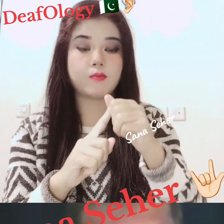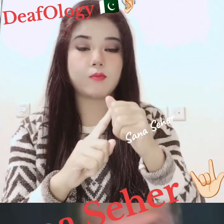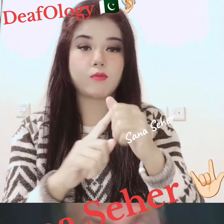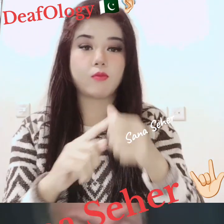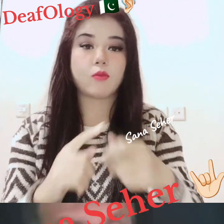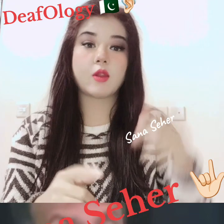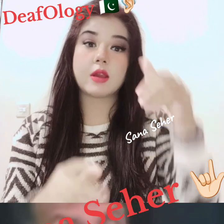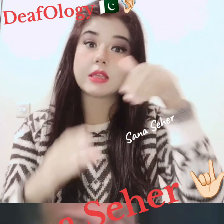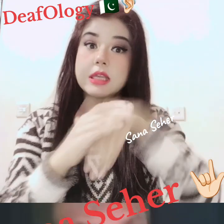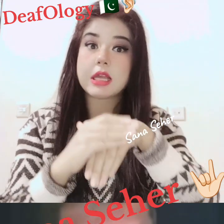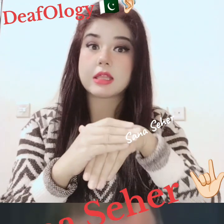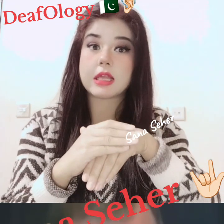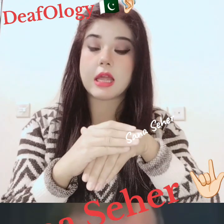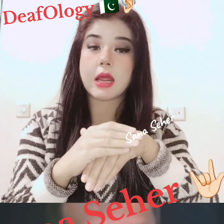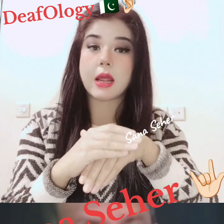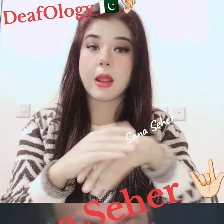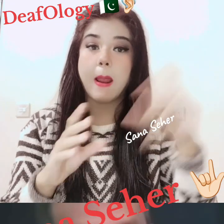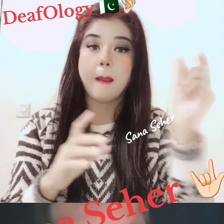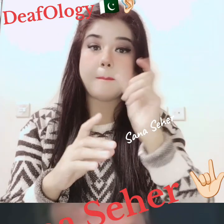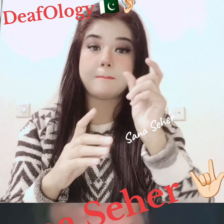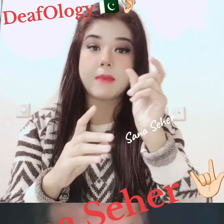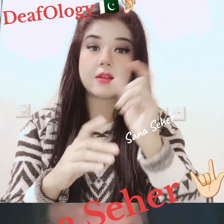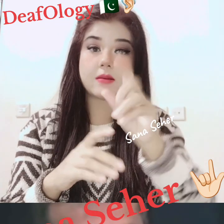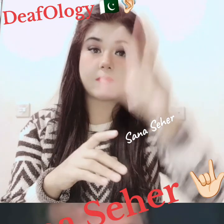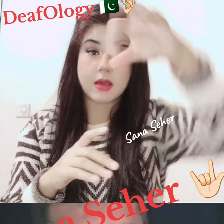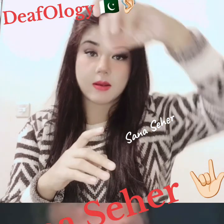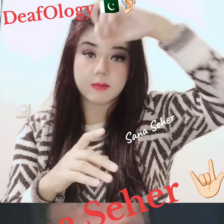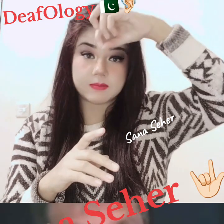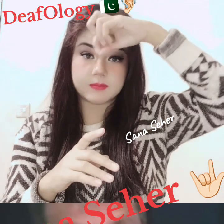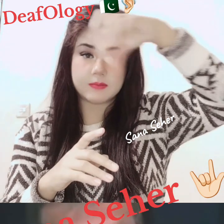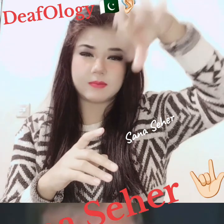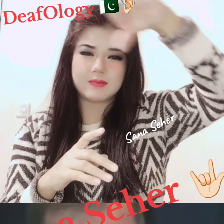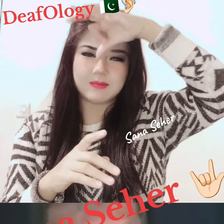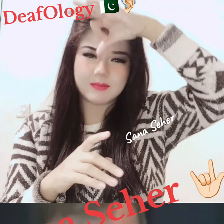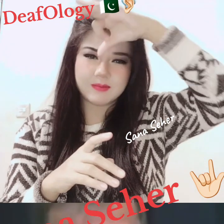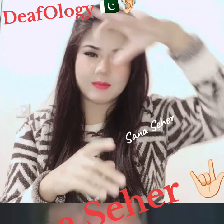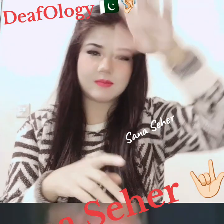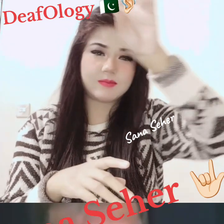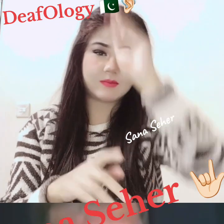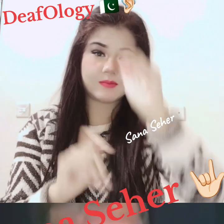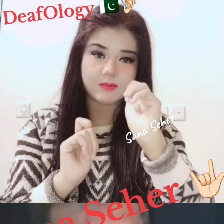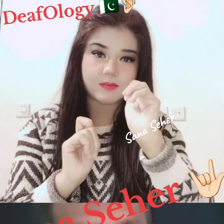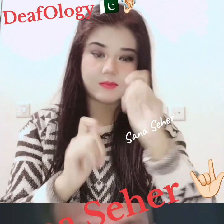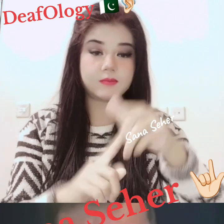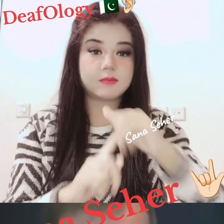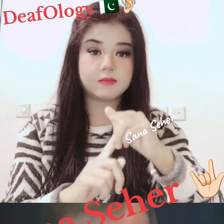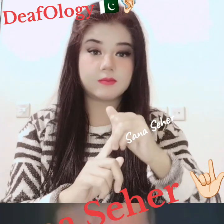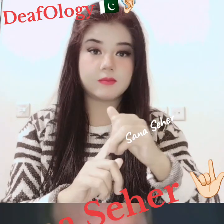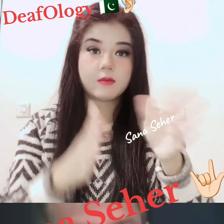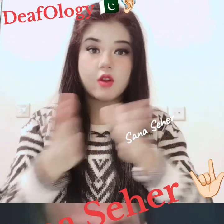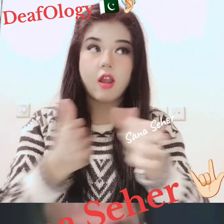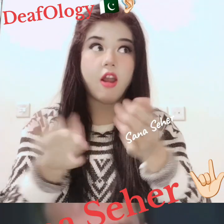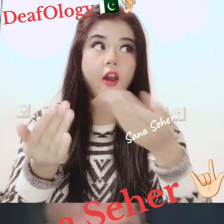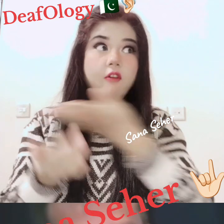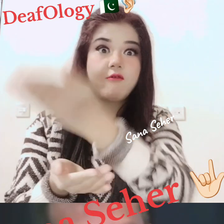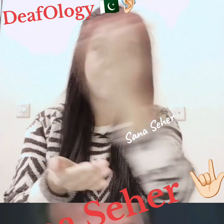اس کے اندر آپ کے مذہبی رہنماؤں نے بھی کام کرنا ہے. اس میں جو عوامی نمائندے ہیں انہوں نے بھی کام